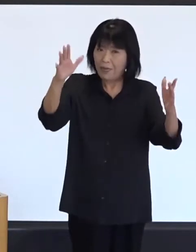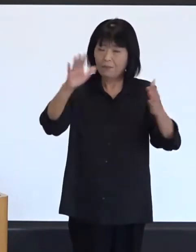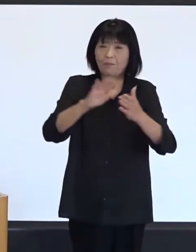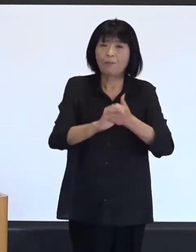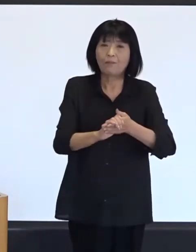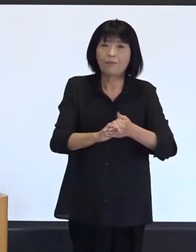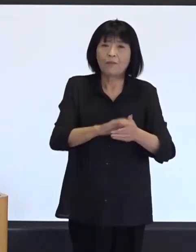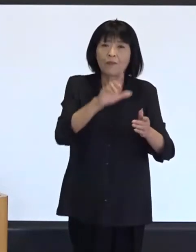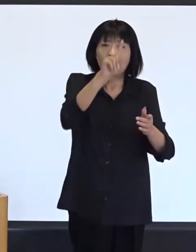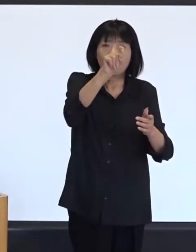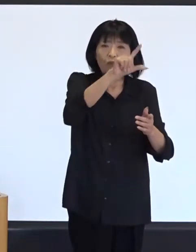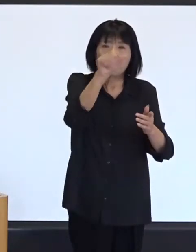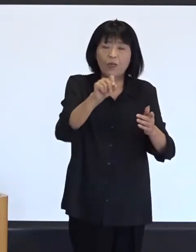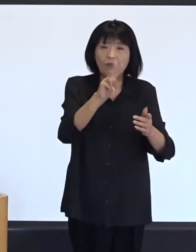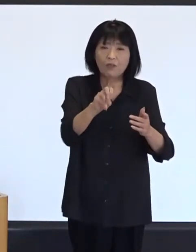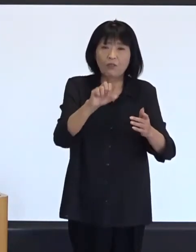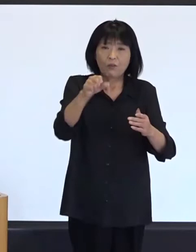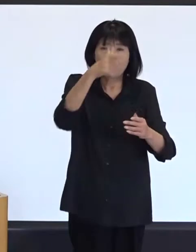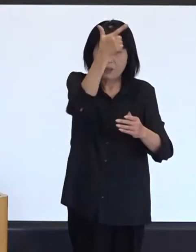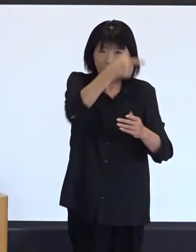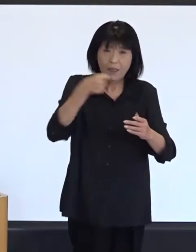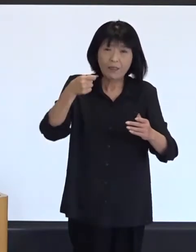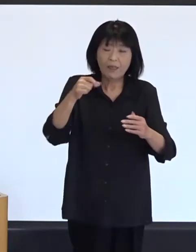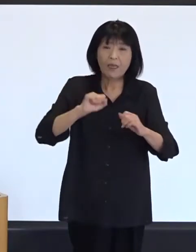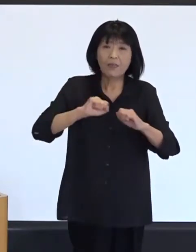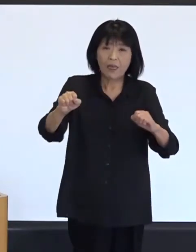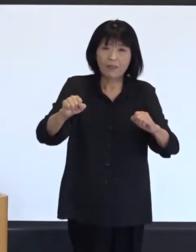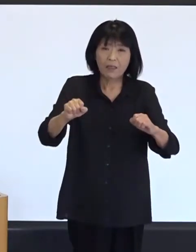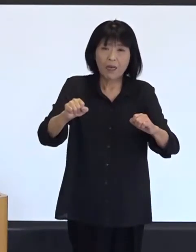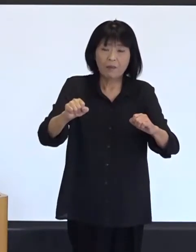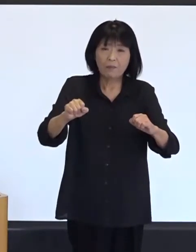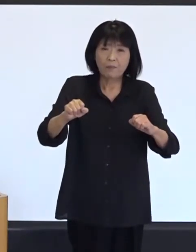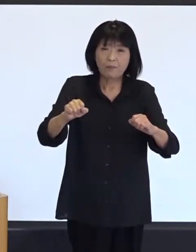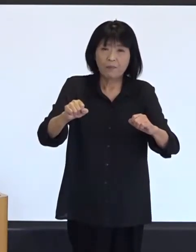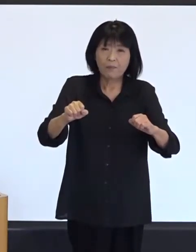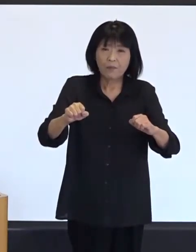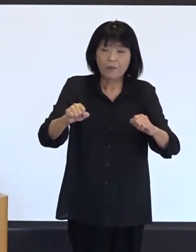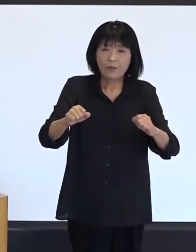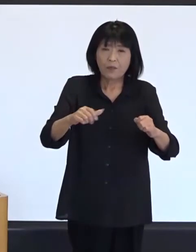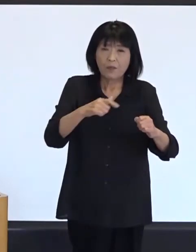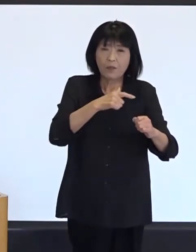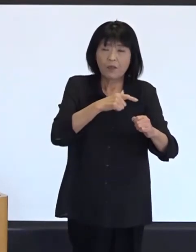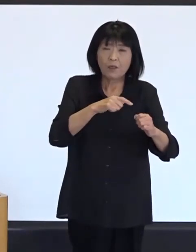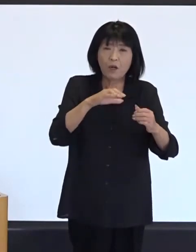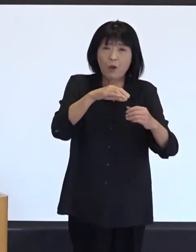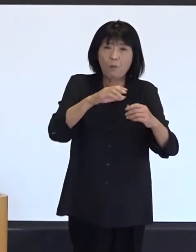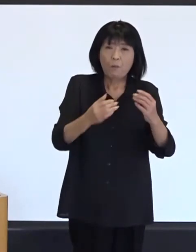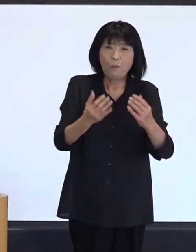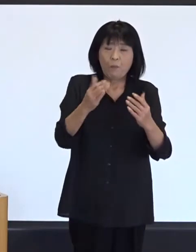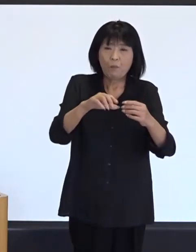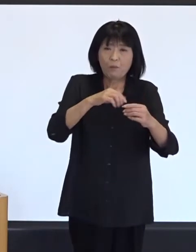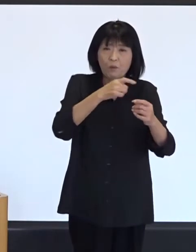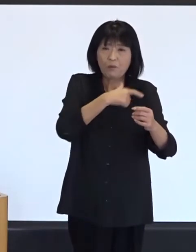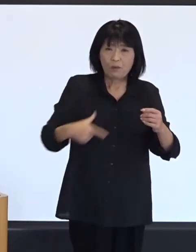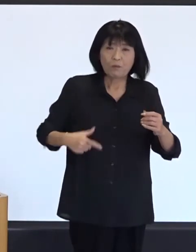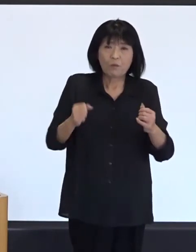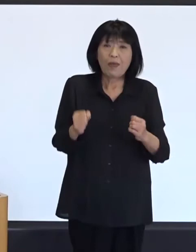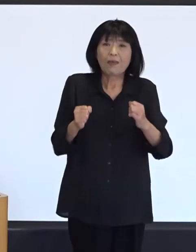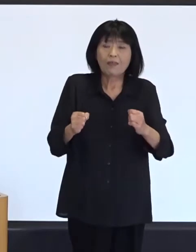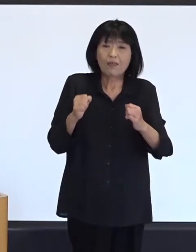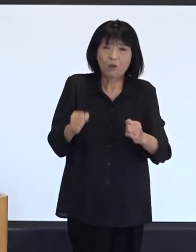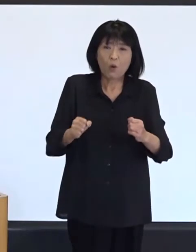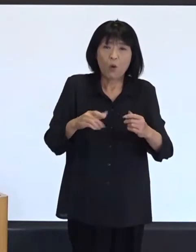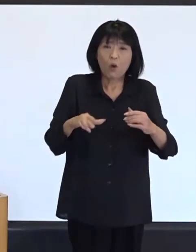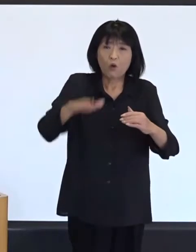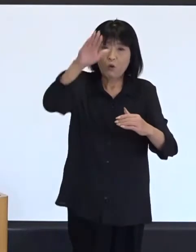月25日に仙台で行われた杜の都駅伝の上位12チームと5000メート